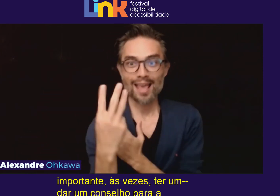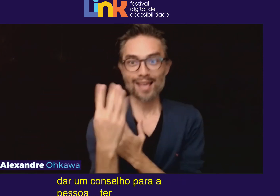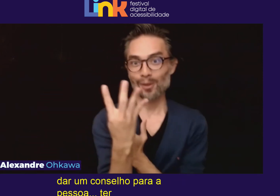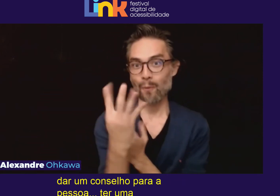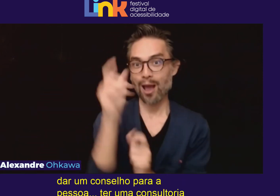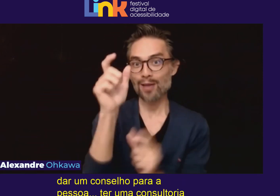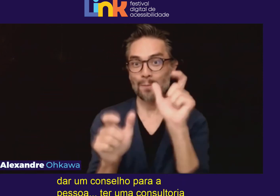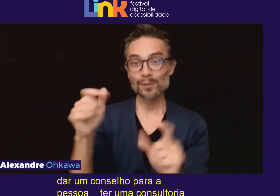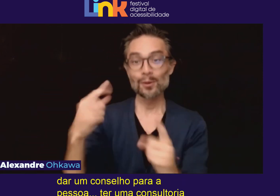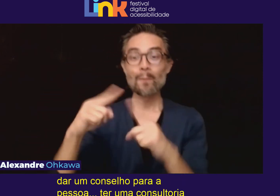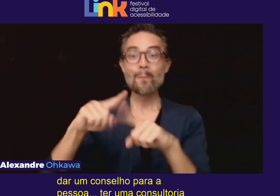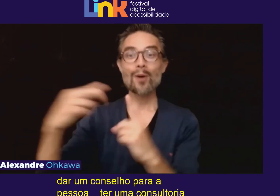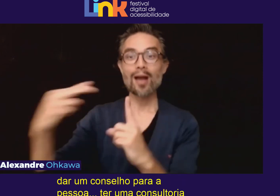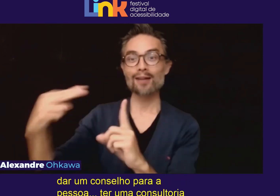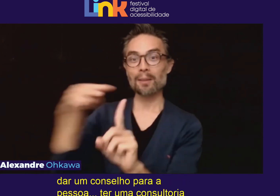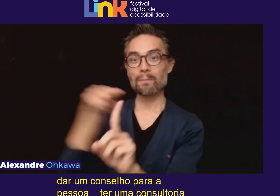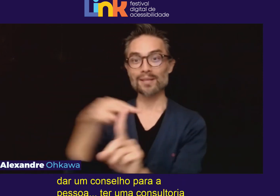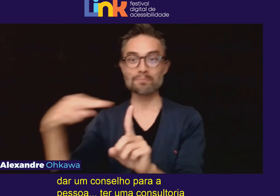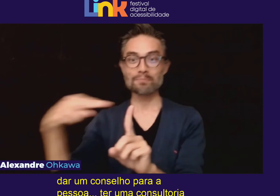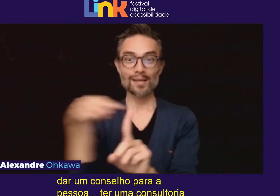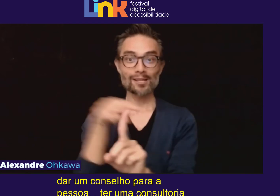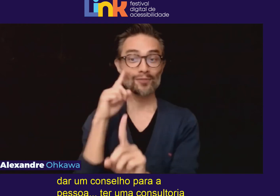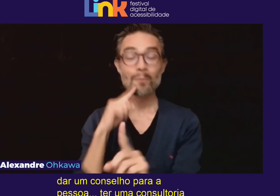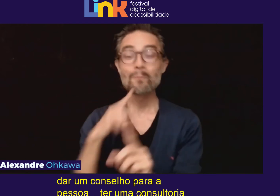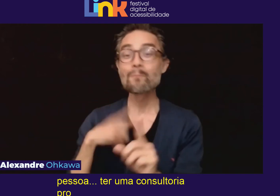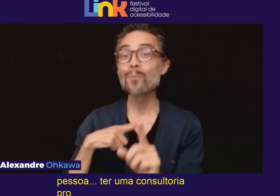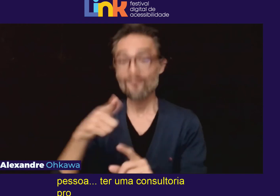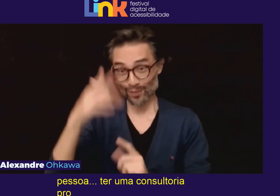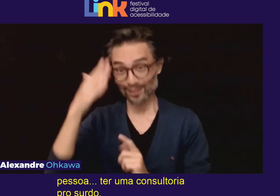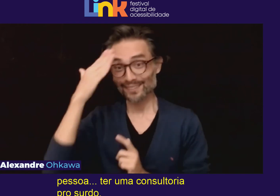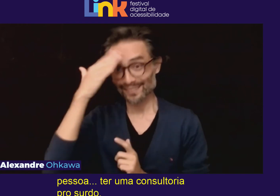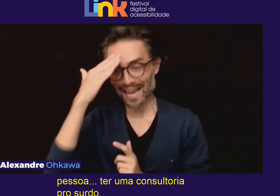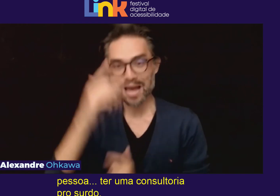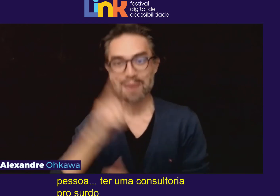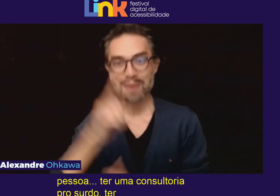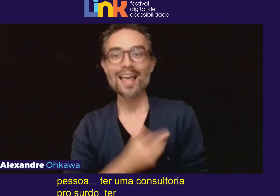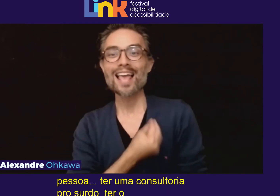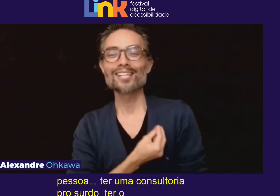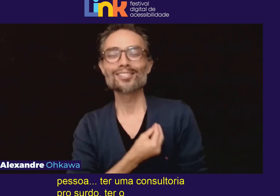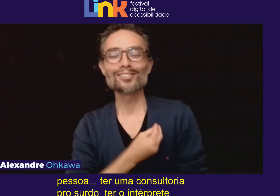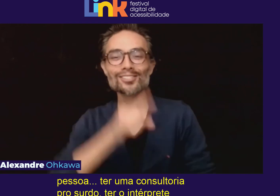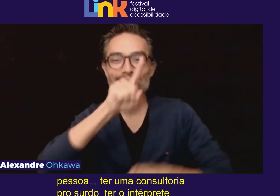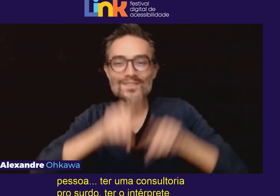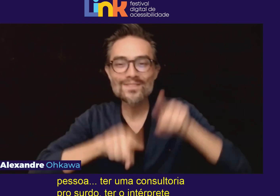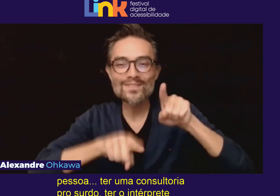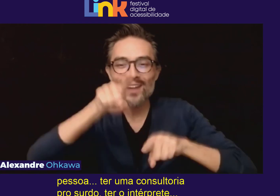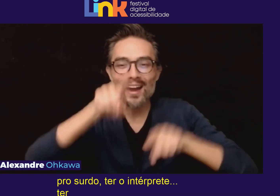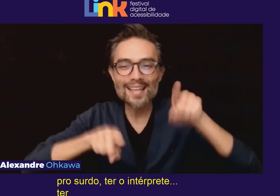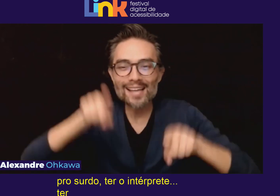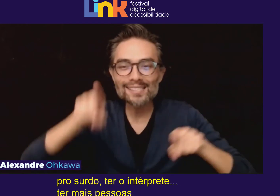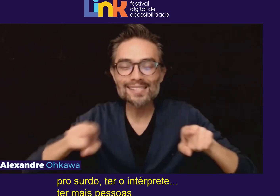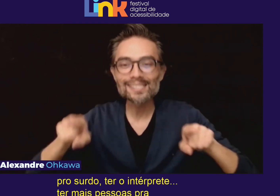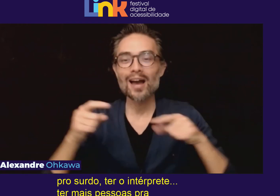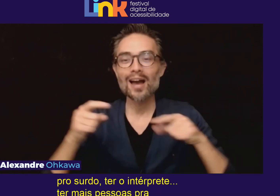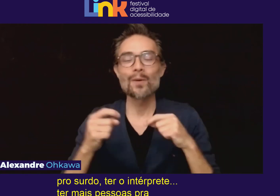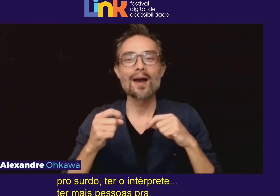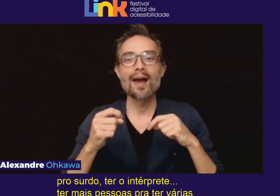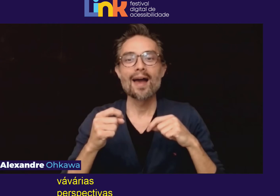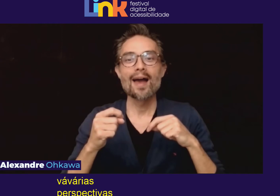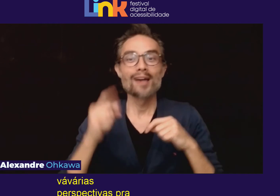surdo, ter o intérprete, ter mais pessoas, para ter várias perspectivas, para que tenha, né, um entendimento melhor e ter